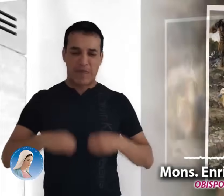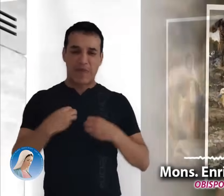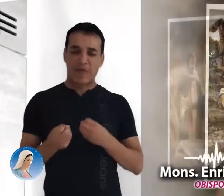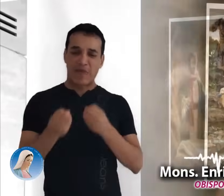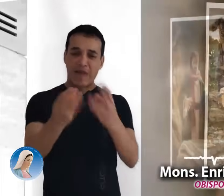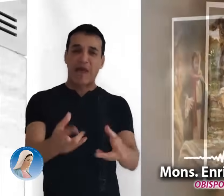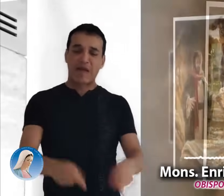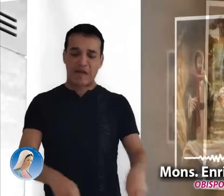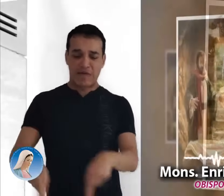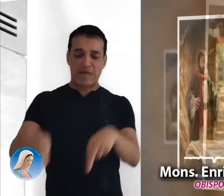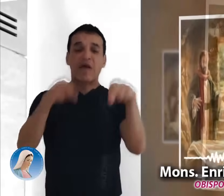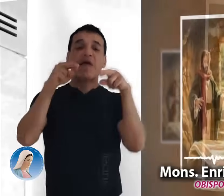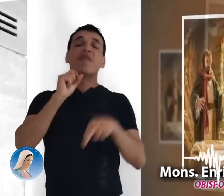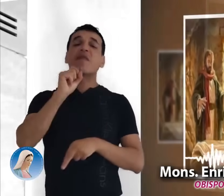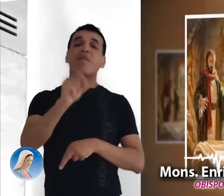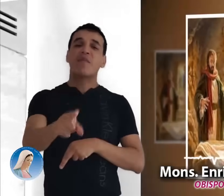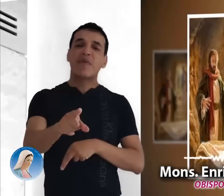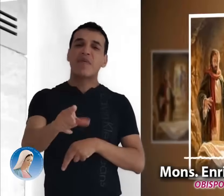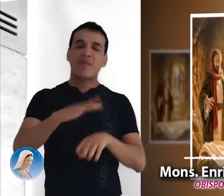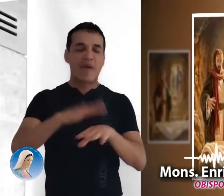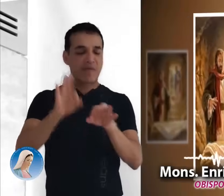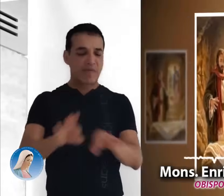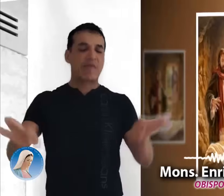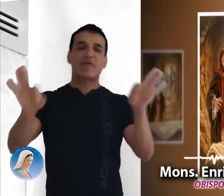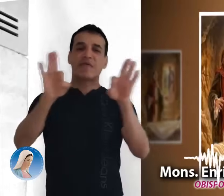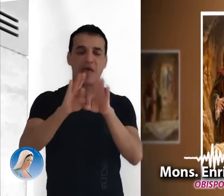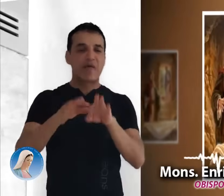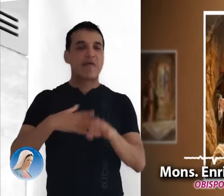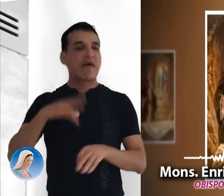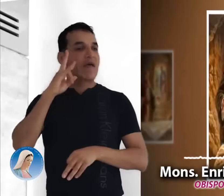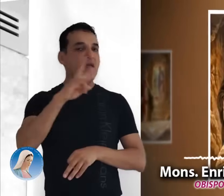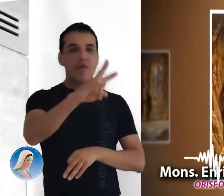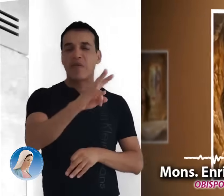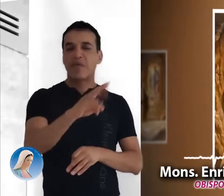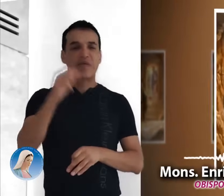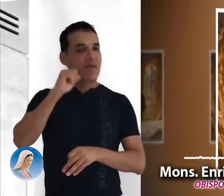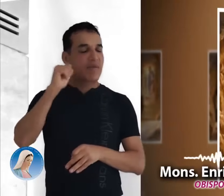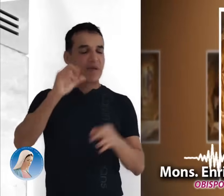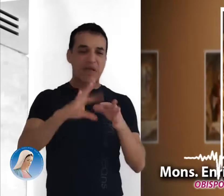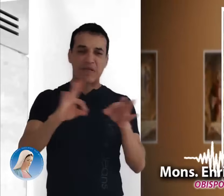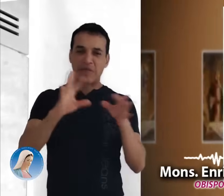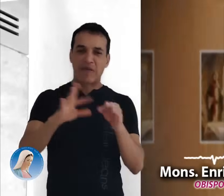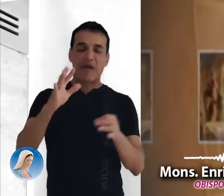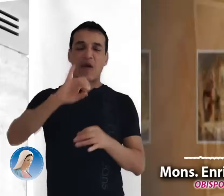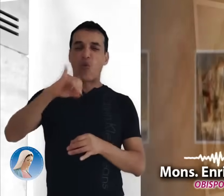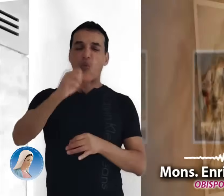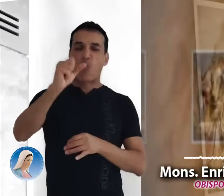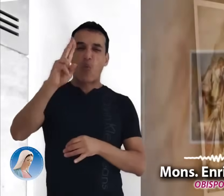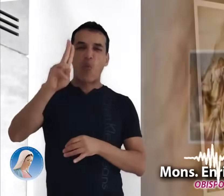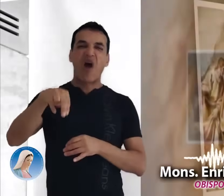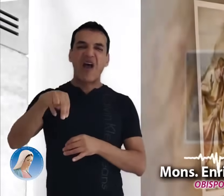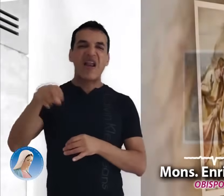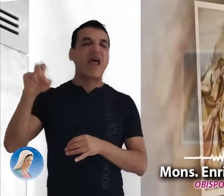Pero también y sobre todo, y esto lo percibimos en todo su Evangelio, San Juan